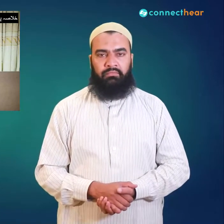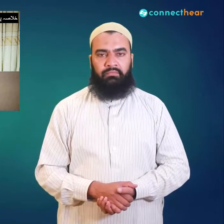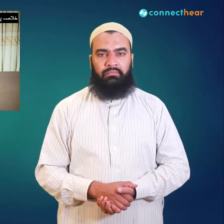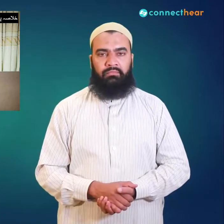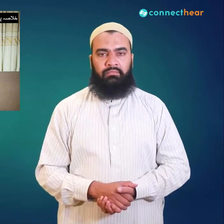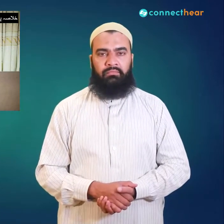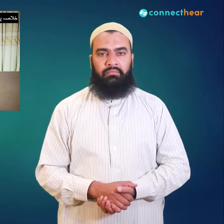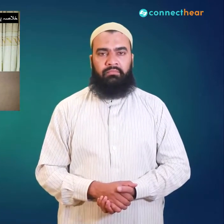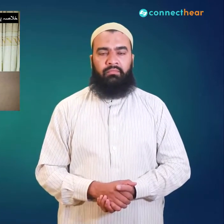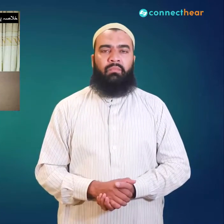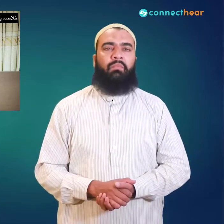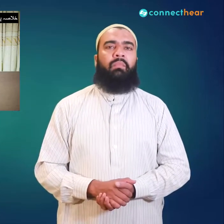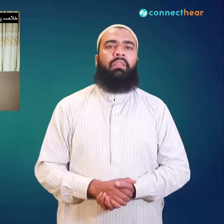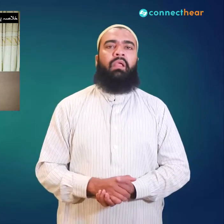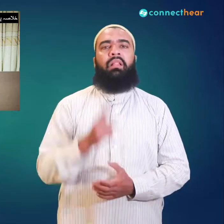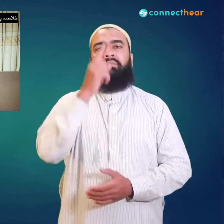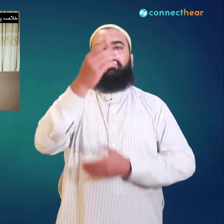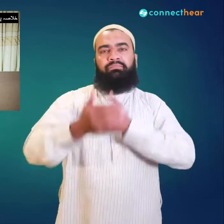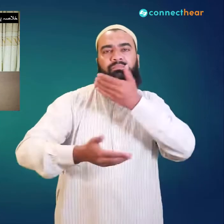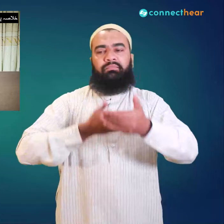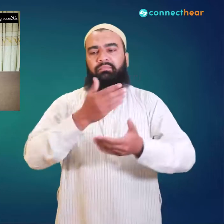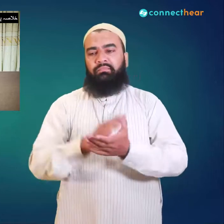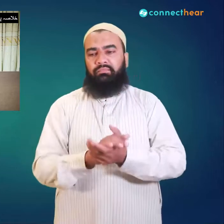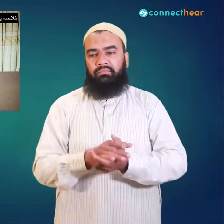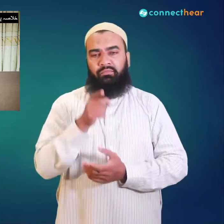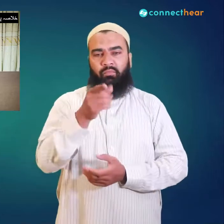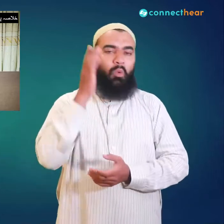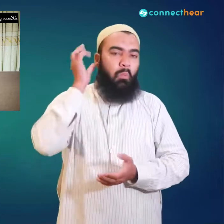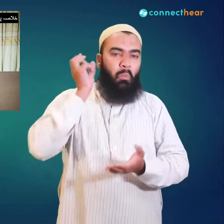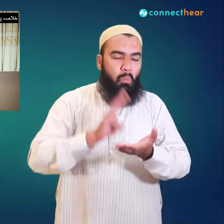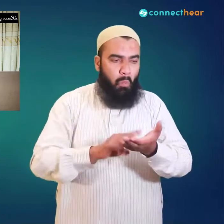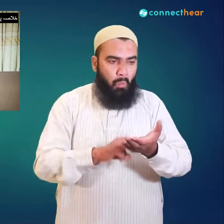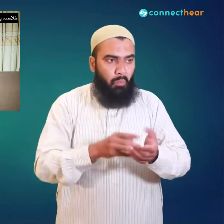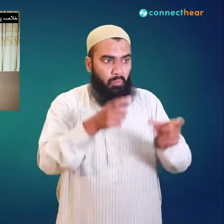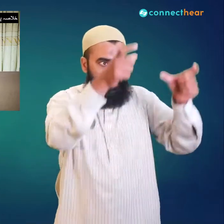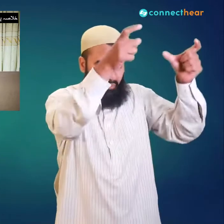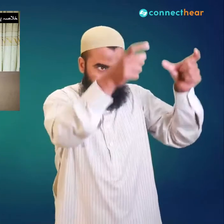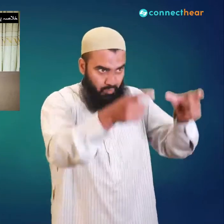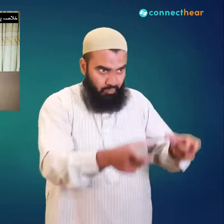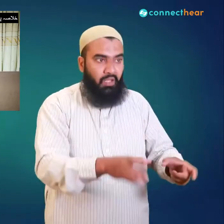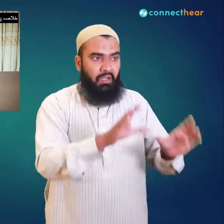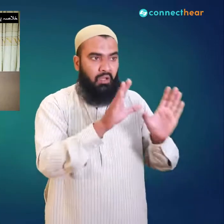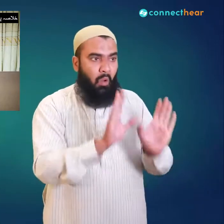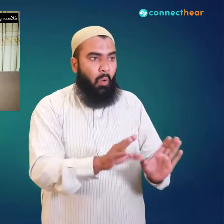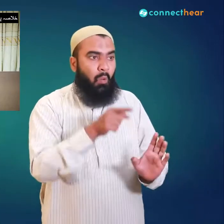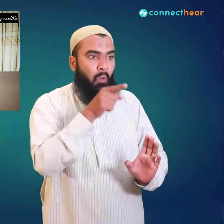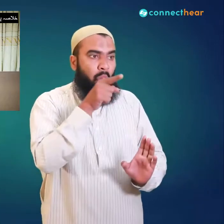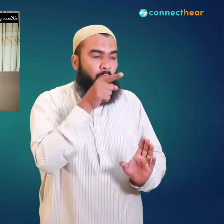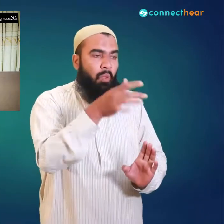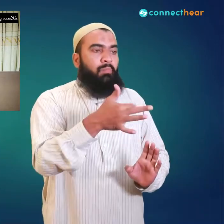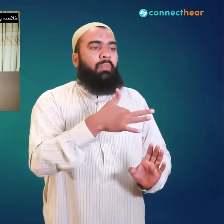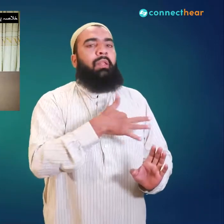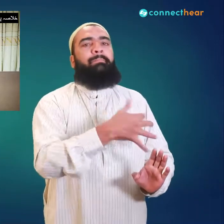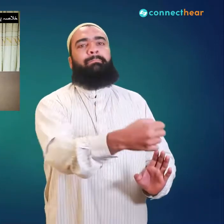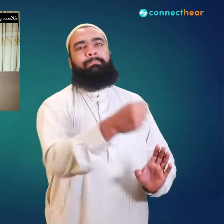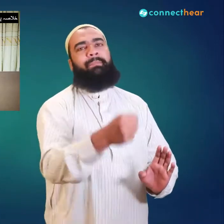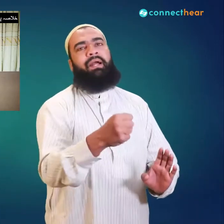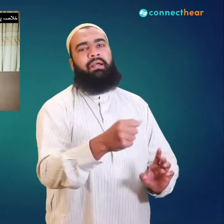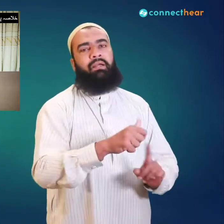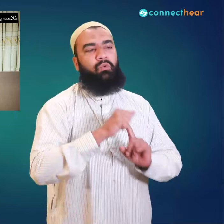فئۃ۔ اہل ایمان کو جہاد میں کامیابی کے لیے ہدایات ان آیات کے اندر دی